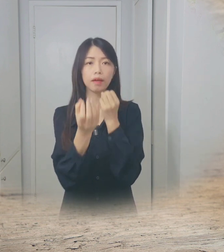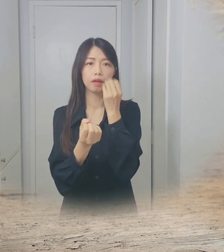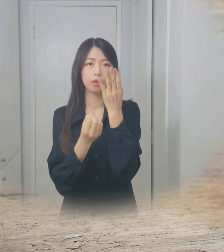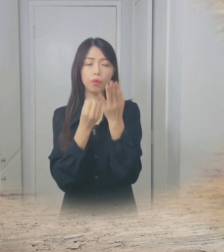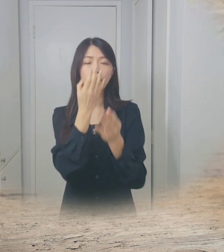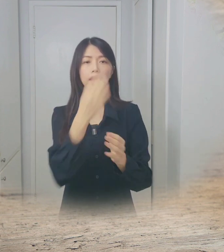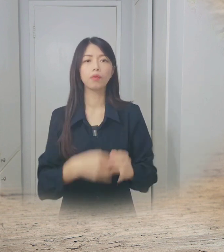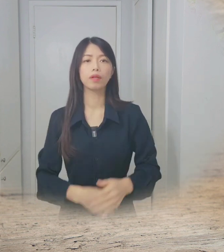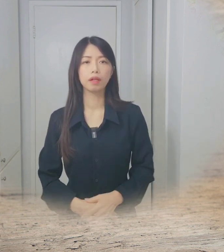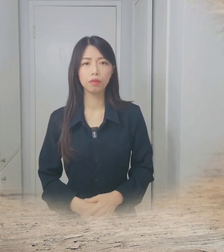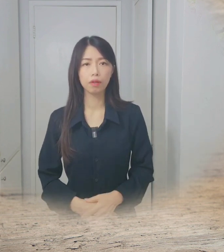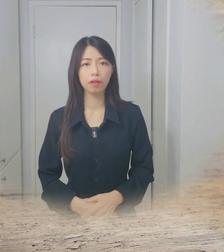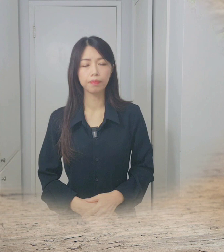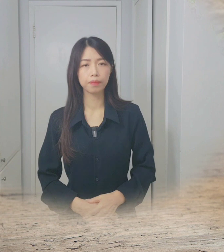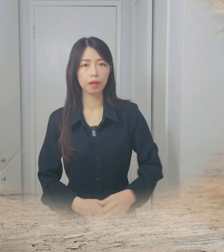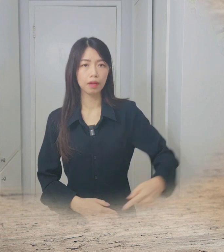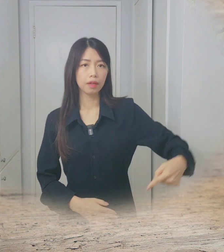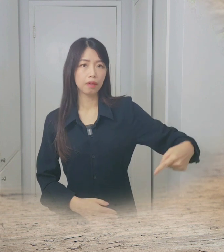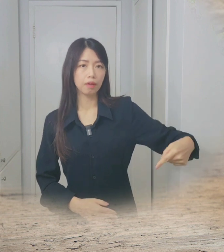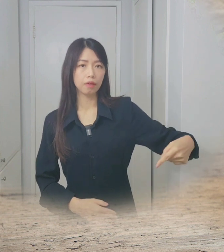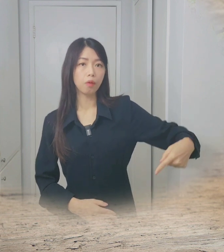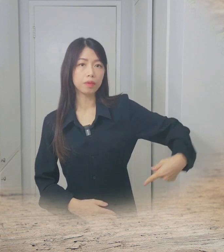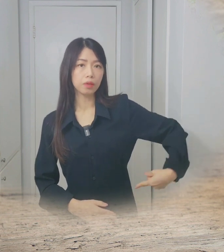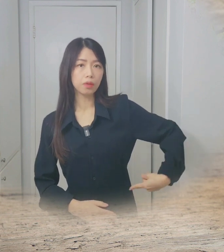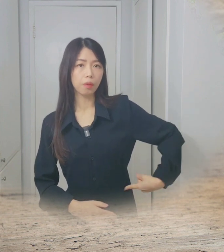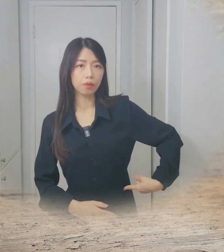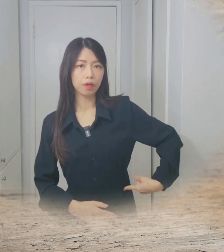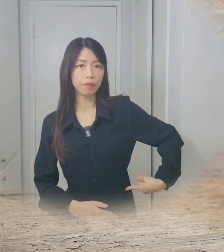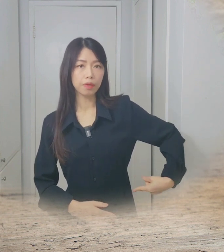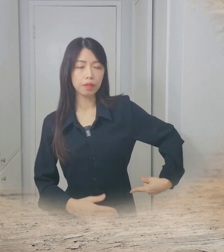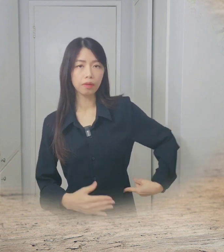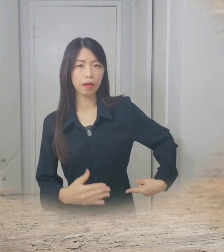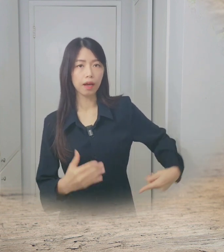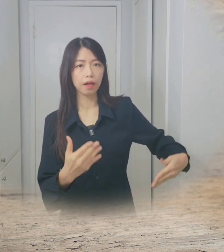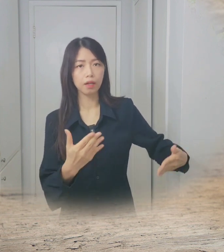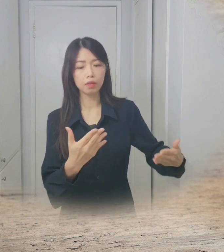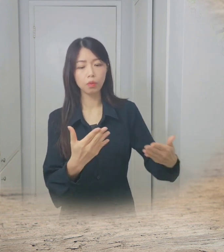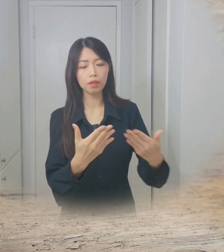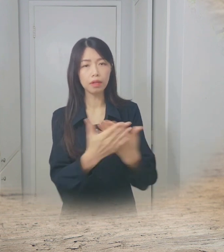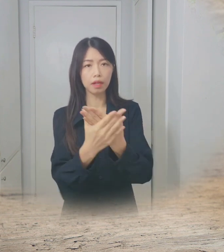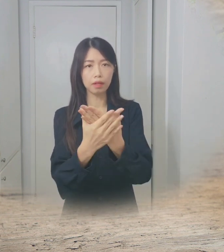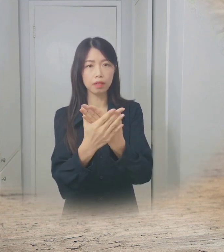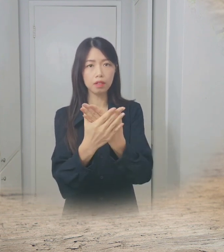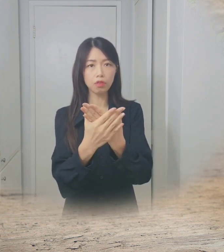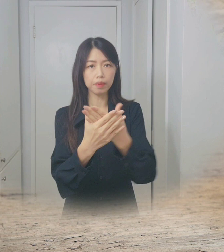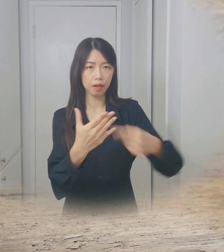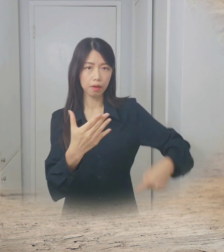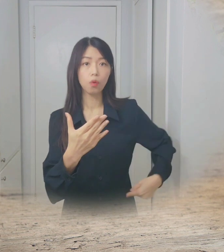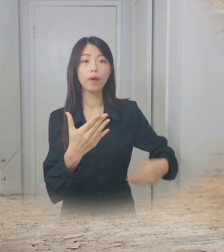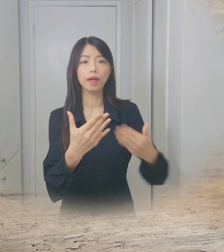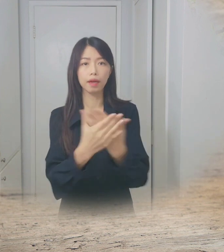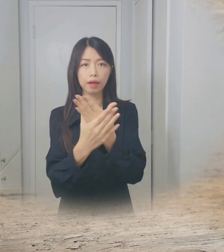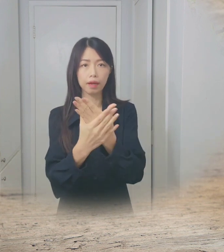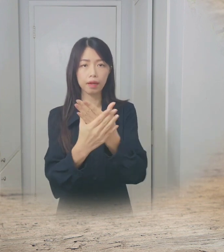그리고 회개라고 한 뜻의 수어는 검지로 옆구리를 한번 찍었다가 손등끼리 이렇게 스쳐주시면